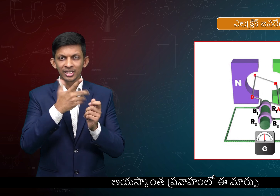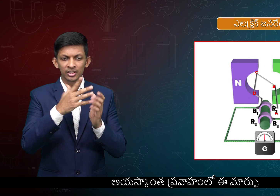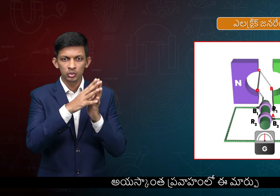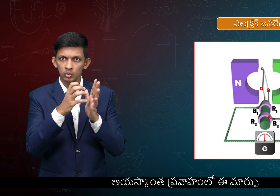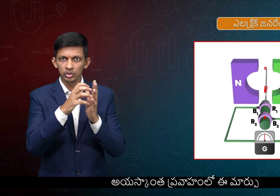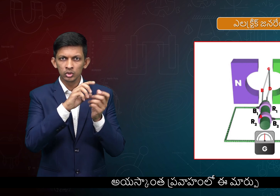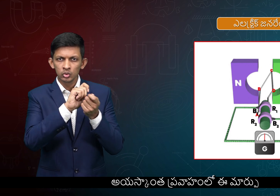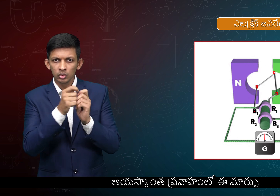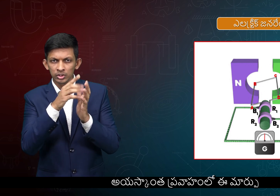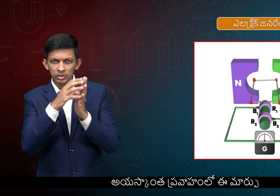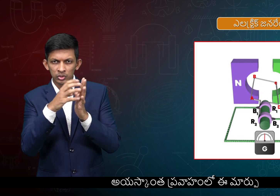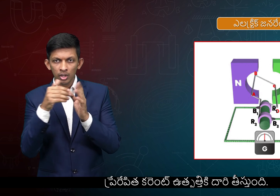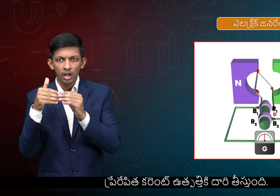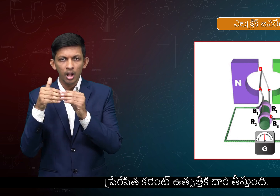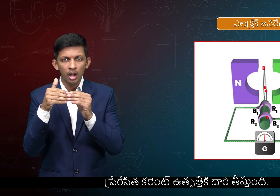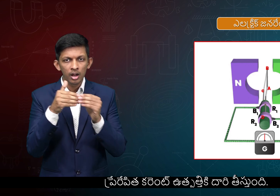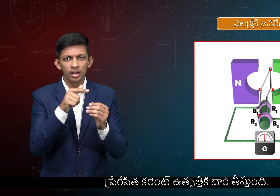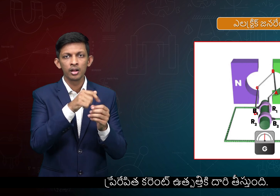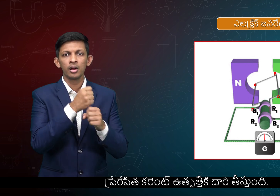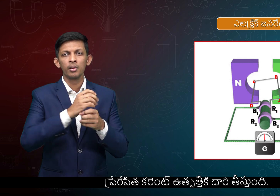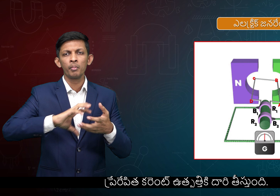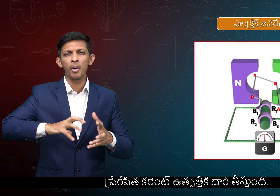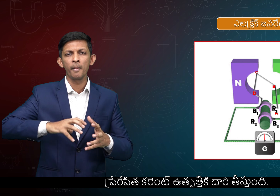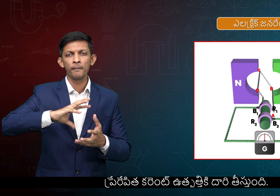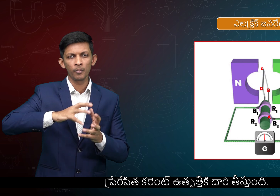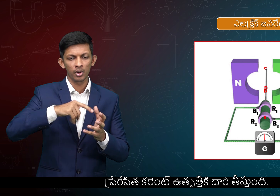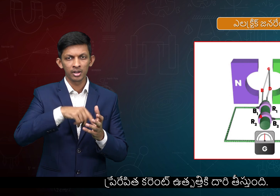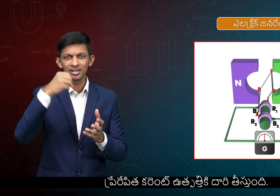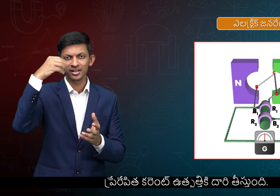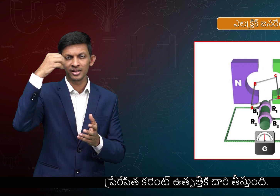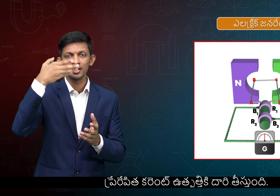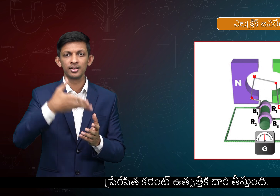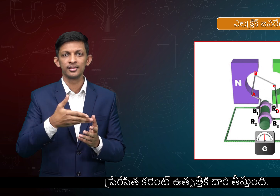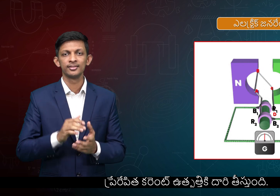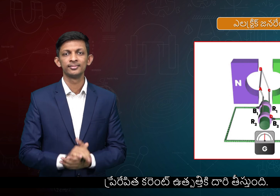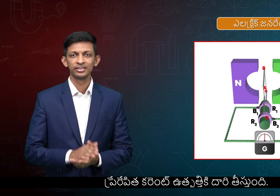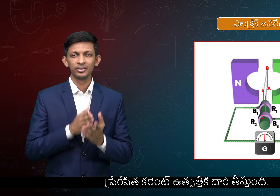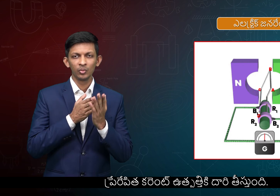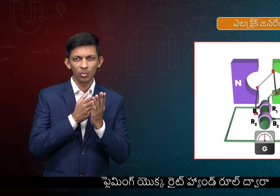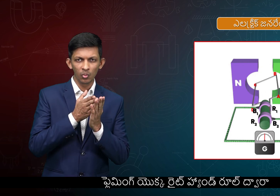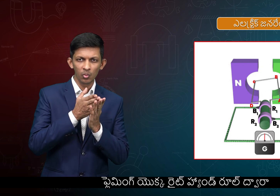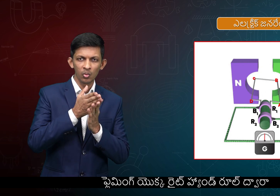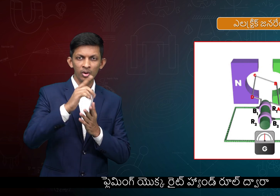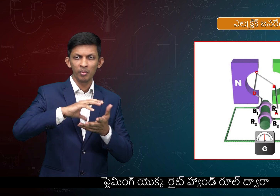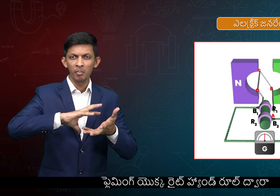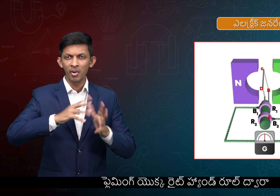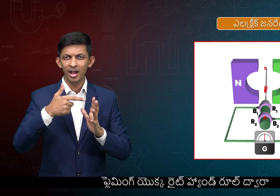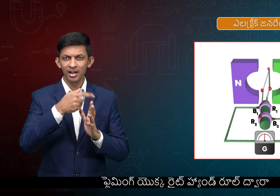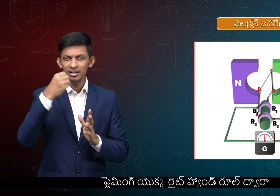ఈ మార్పు ప్రేరేపిత కరెంట్ ఉత్పత్తికి దారితీస్తుంది. ఫ్లెమింగ్ యొక్క రైట్ హ్యాండ్ రూల్